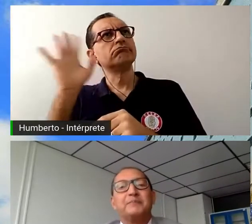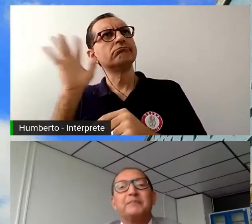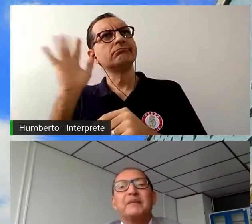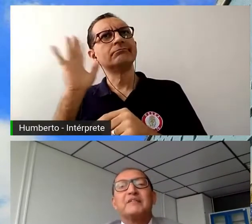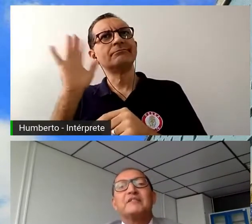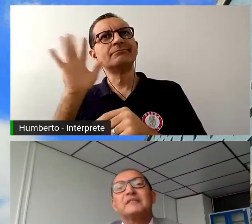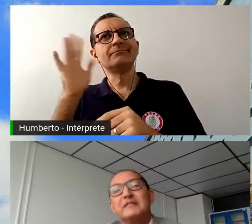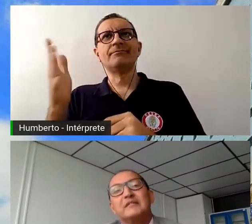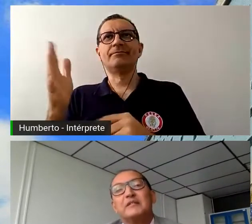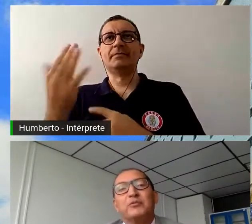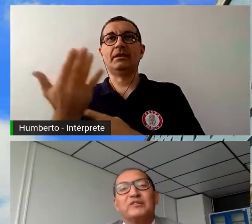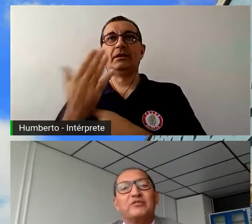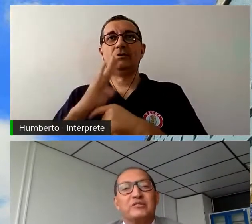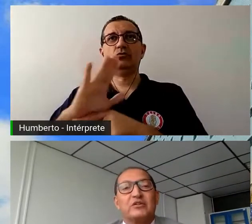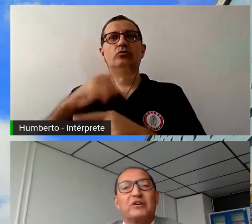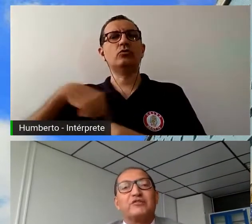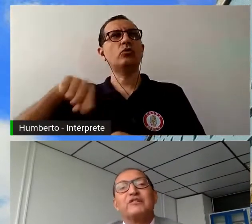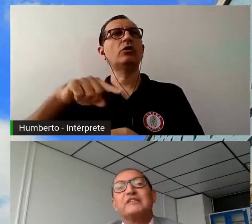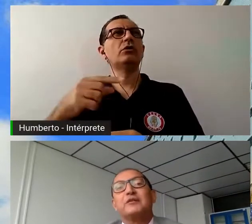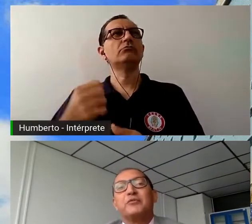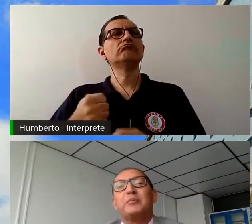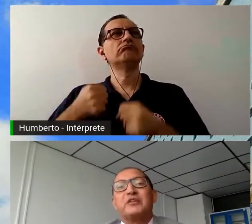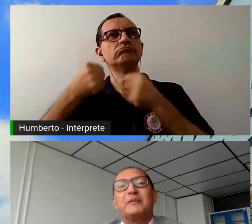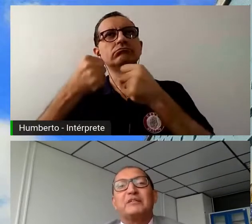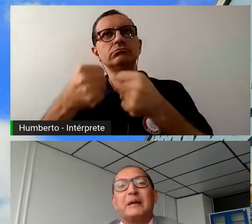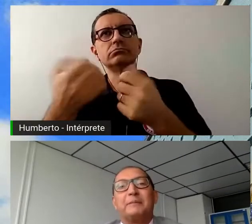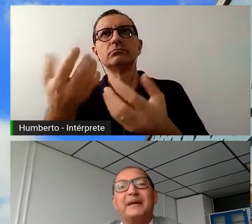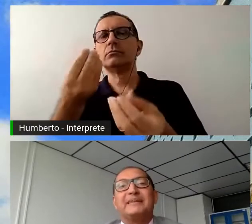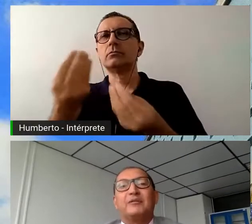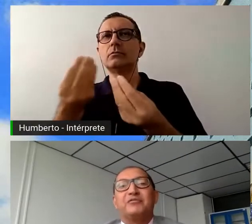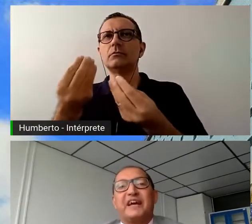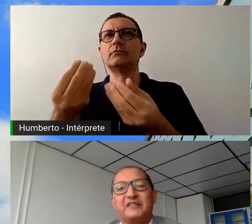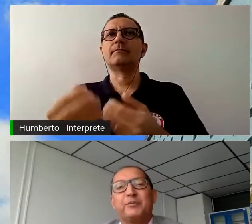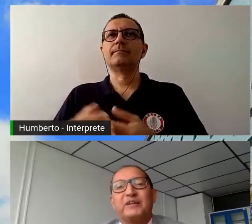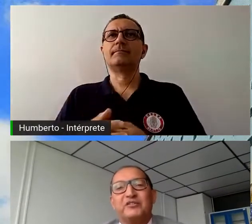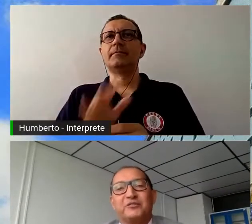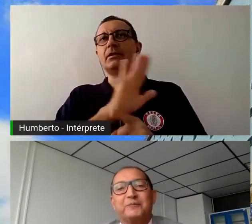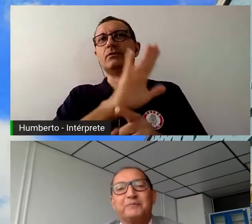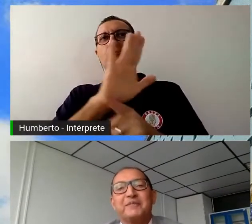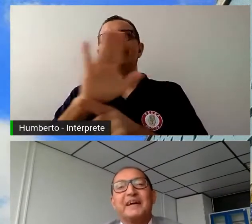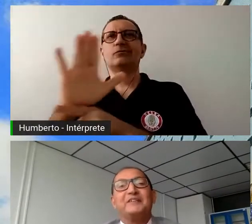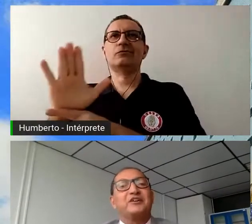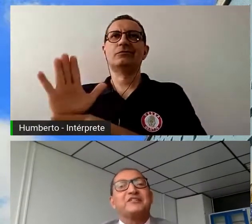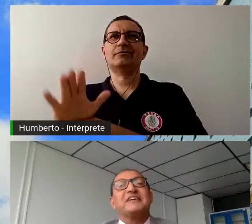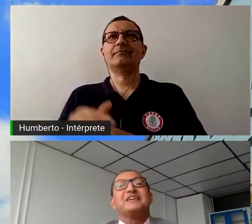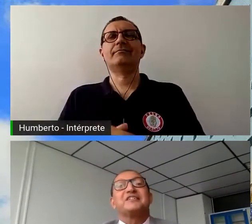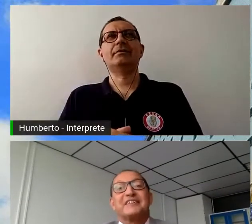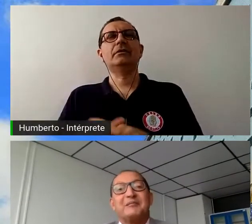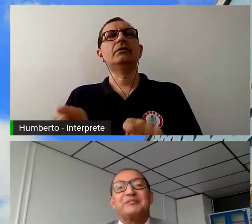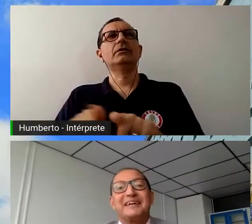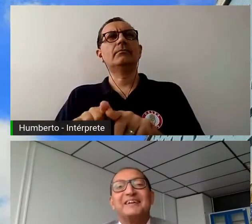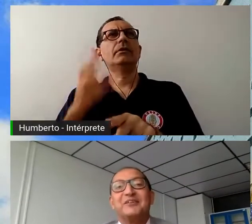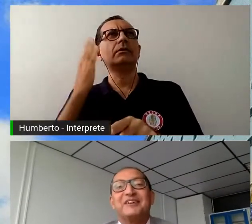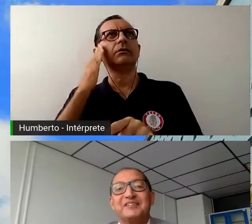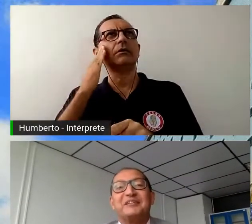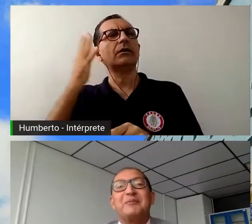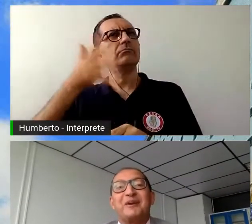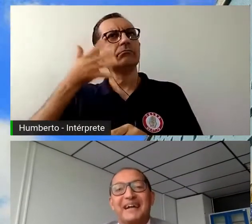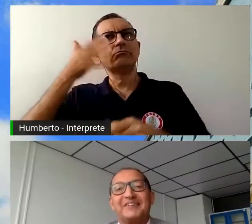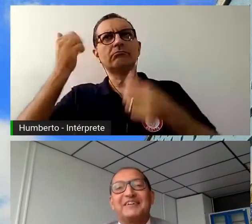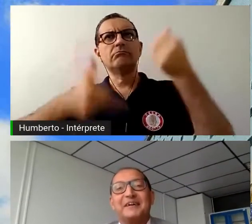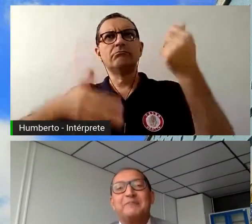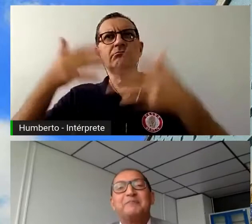posicionar em muitas situações se não for um posicionamento também ter um viés político. E nós estamos aqui numa